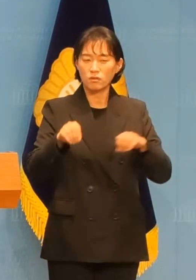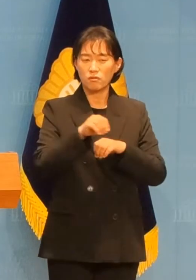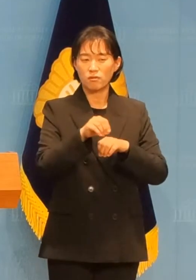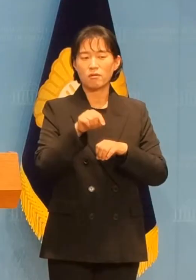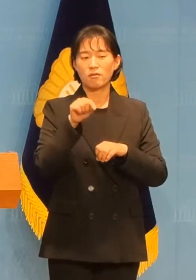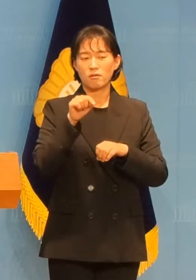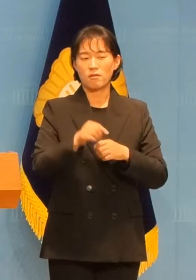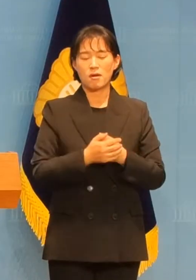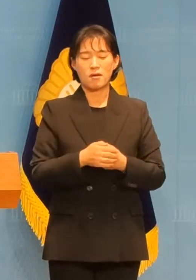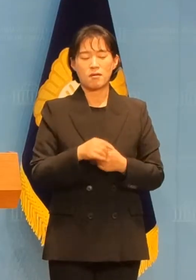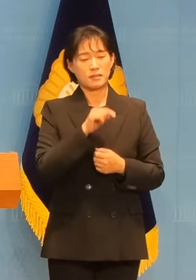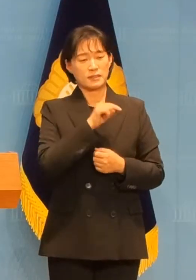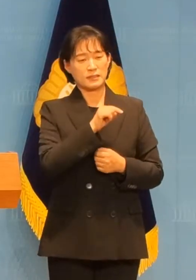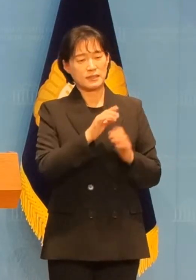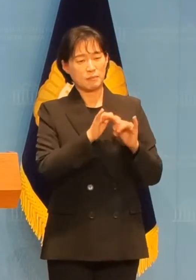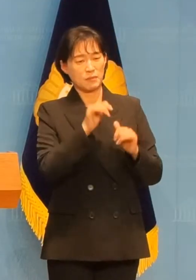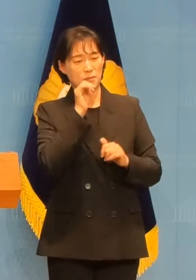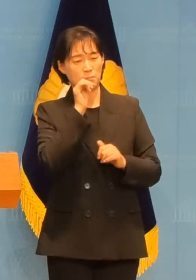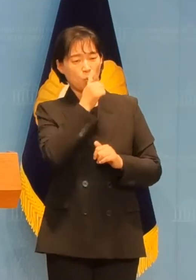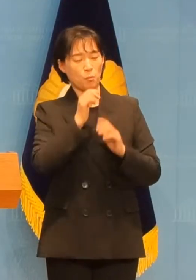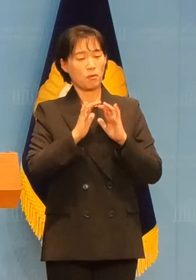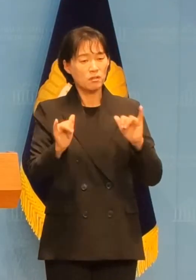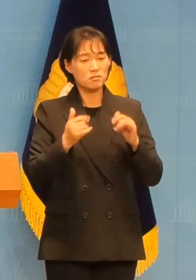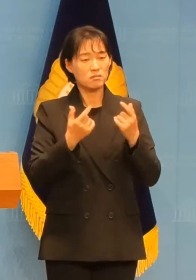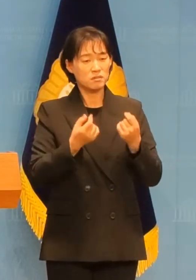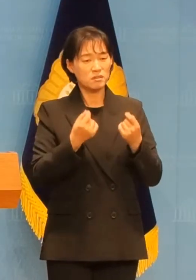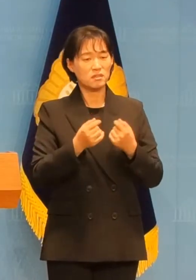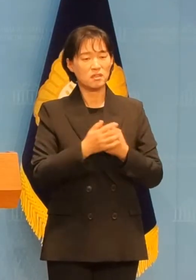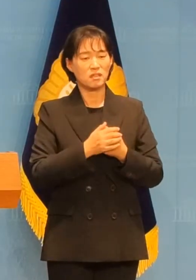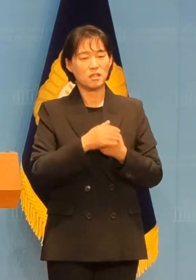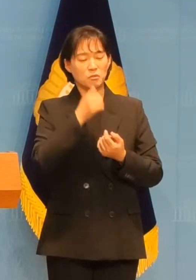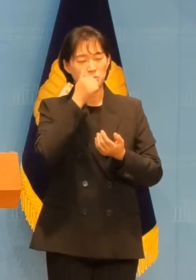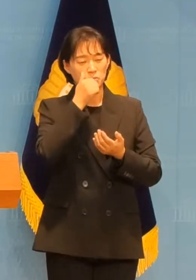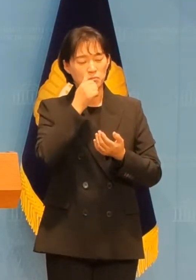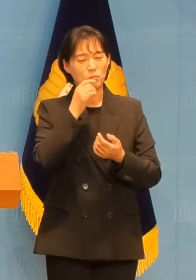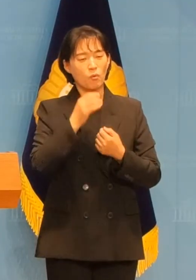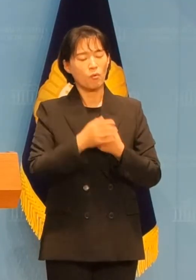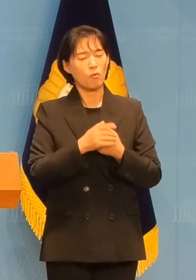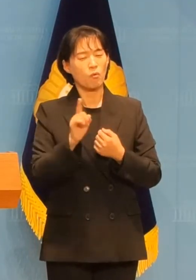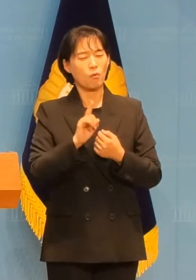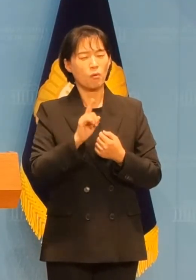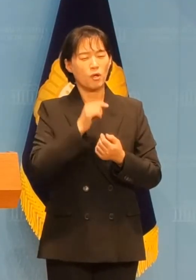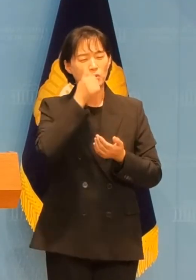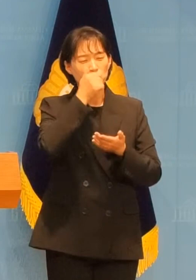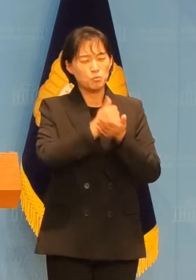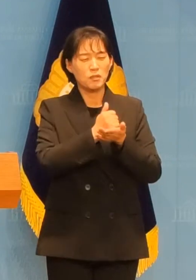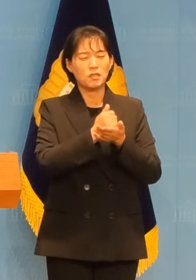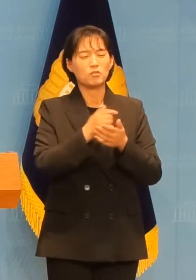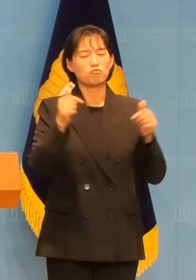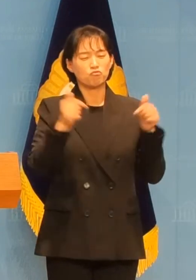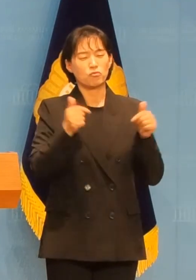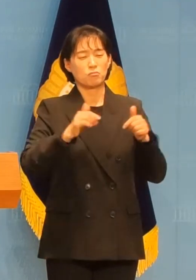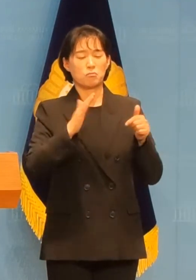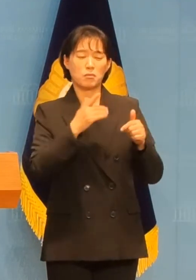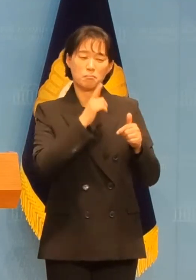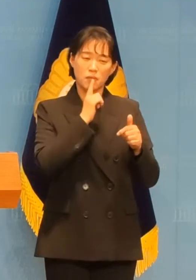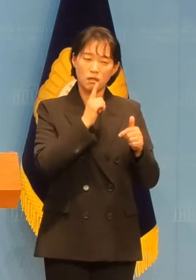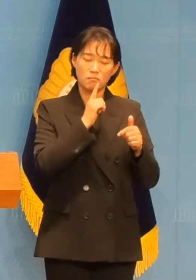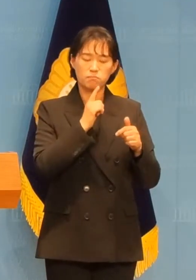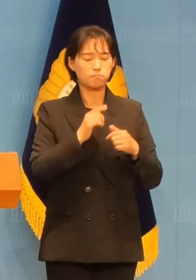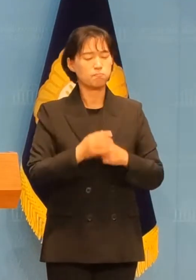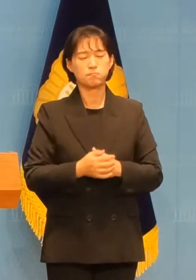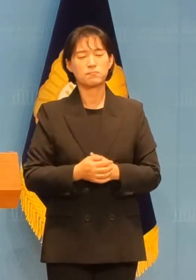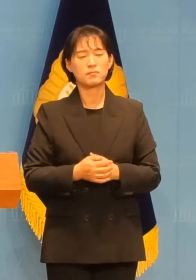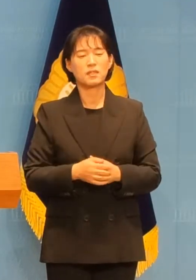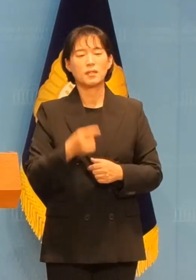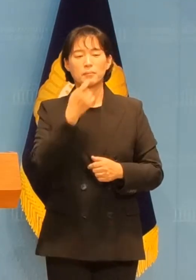일당의 변호인처럼 행동하며 범죄 수익을 낮춰야 한다는 등 터무니없는 주장을 이어가고 있습니다.